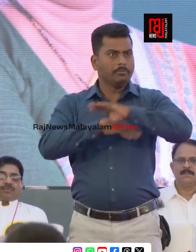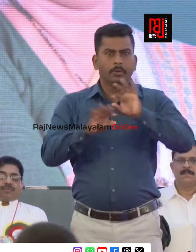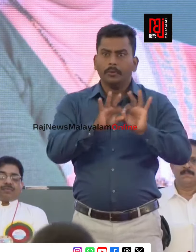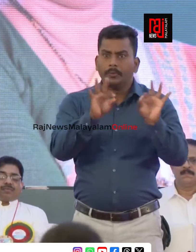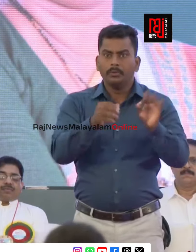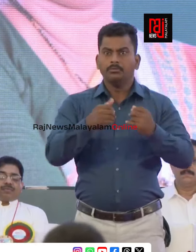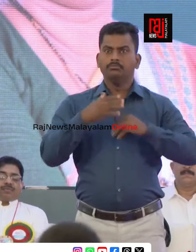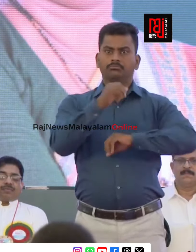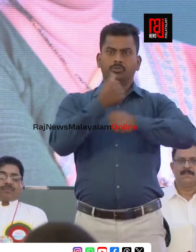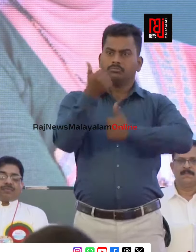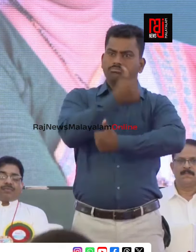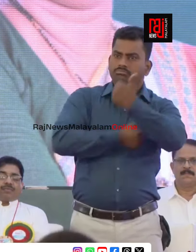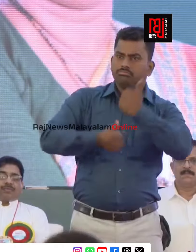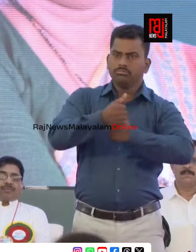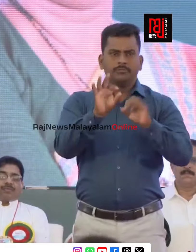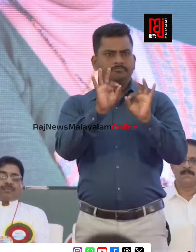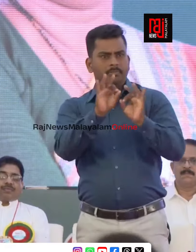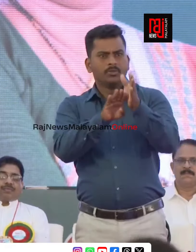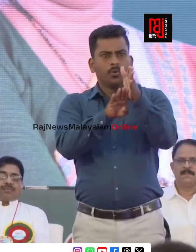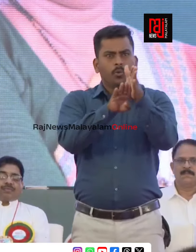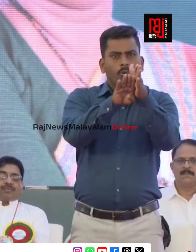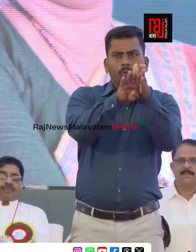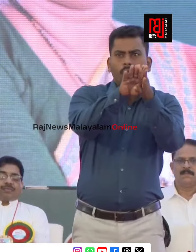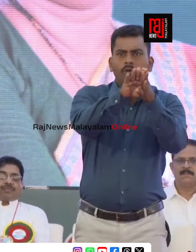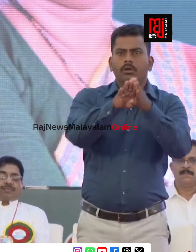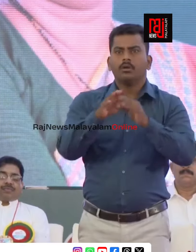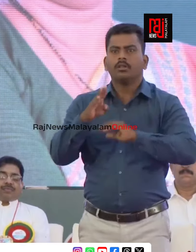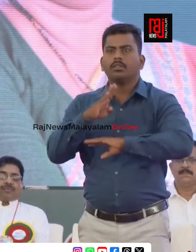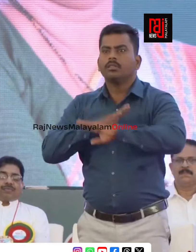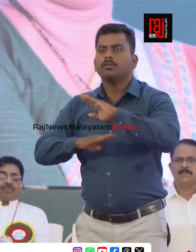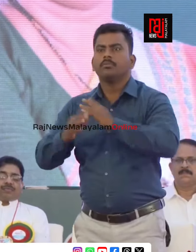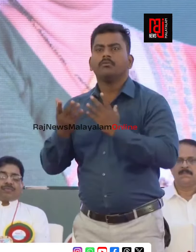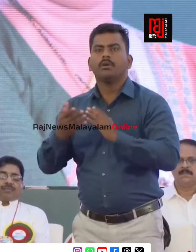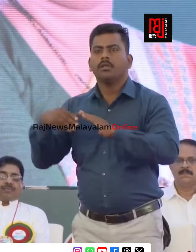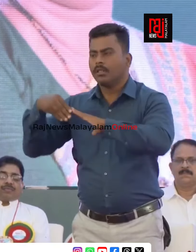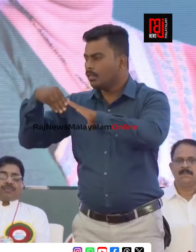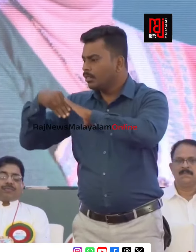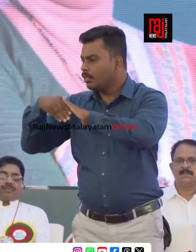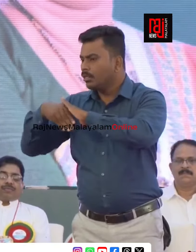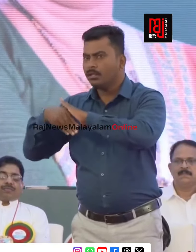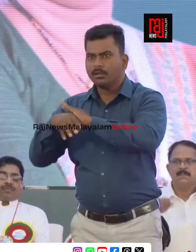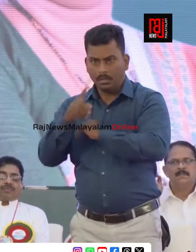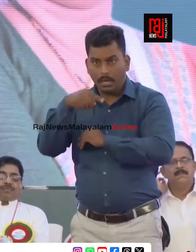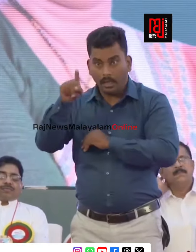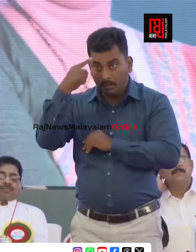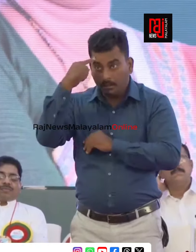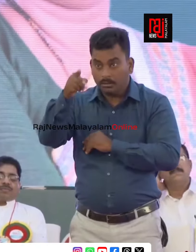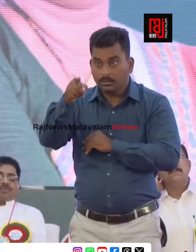താരതമ്യം ചെയ്യുമ്പോൾ ഒരു ലെവൽ പ്ലെയിങ് ഫീൽഡ് ലഭിക്കുകയും